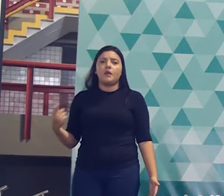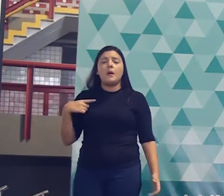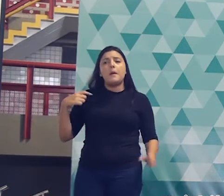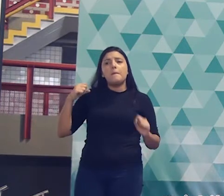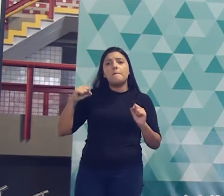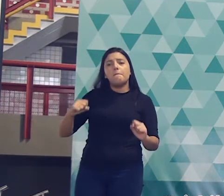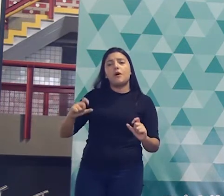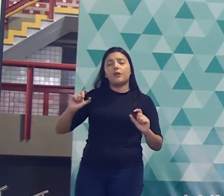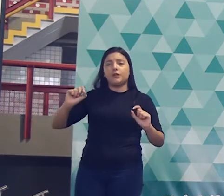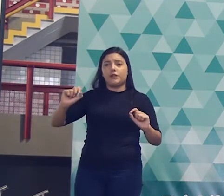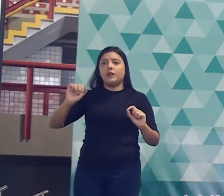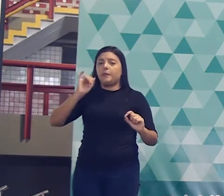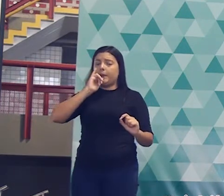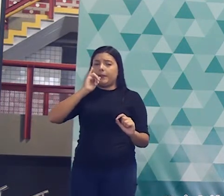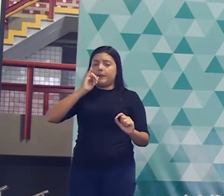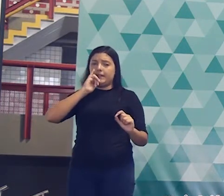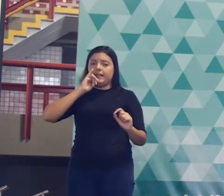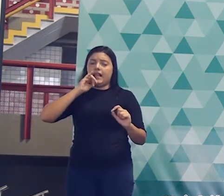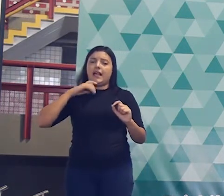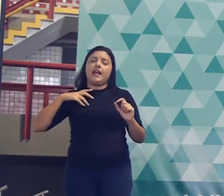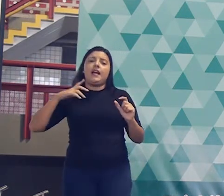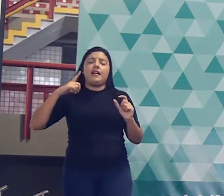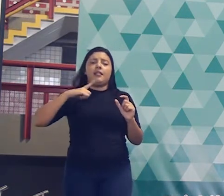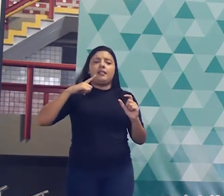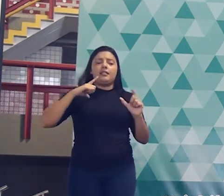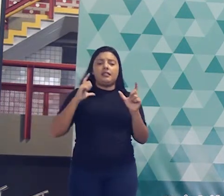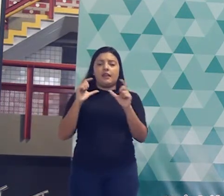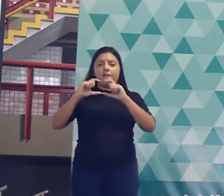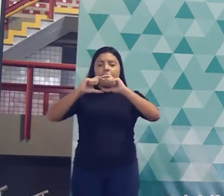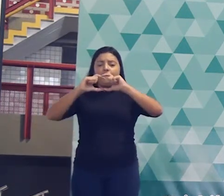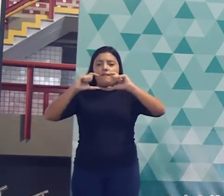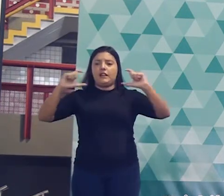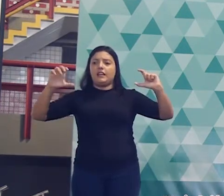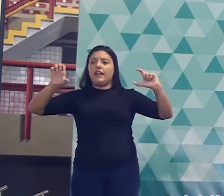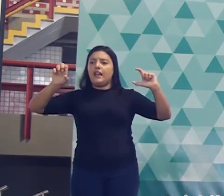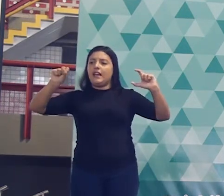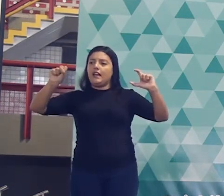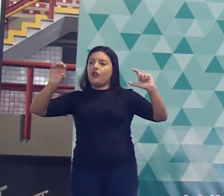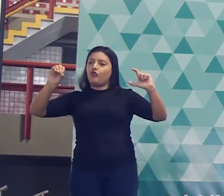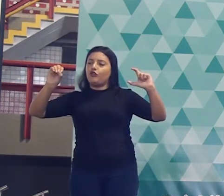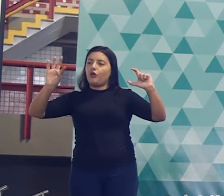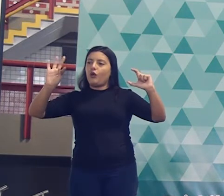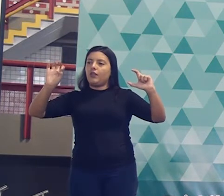posso falar o seguinte, que a reação exotérmica, pelo